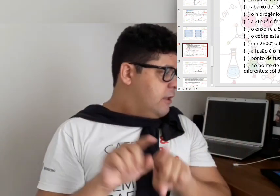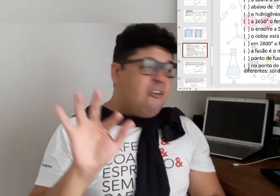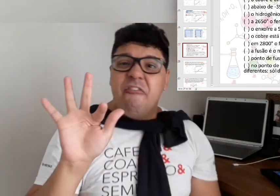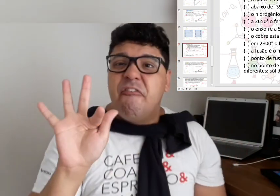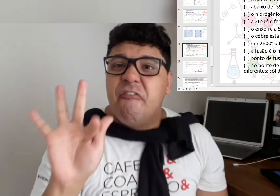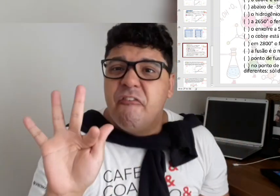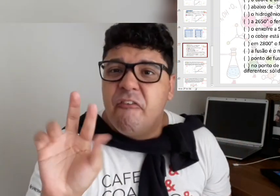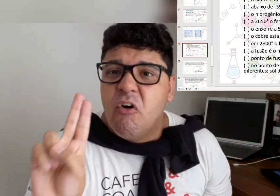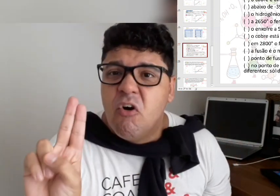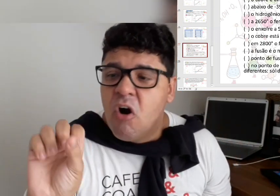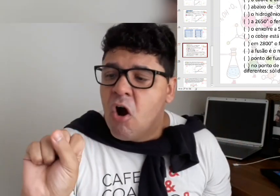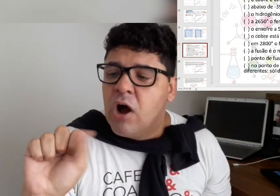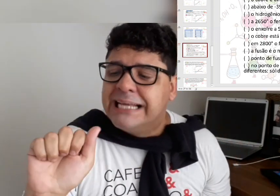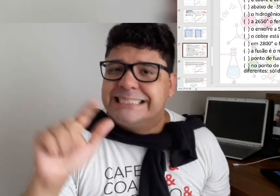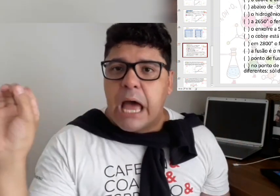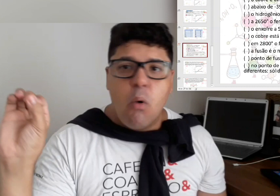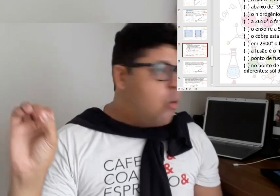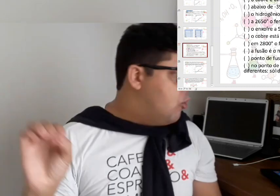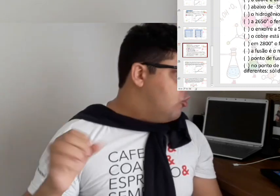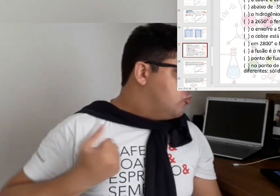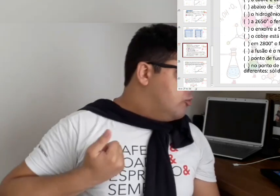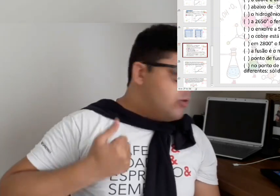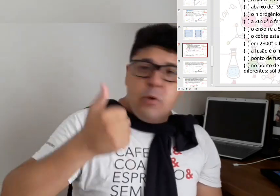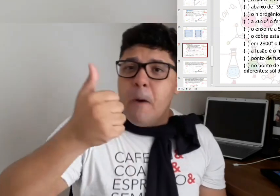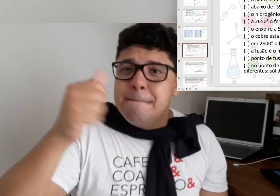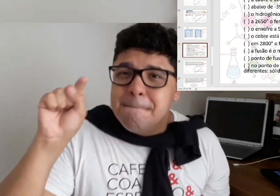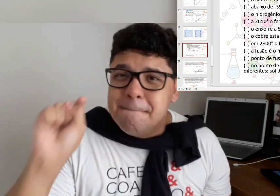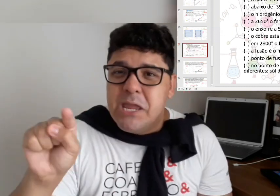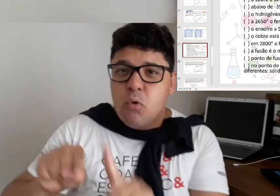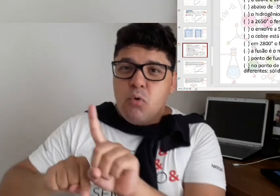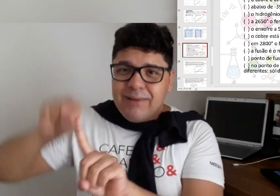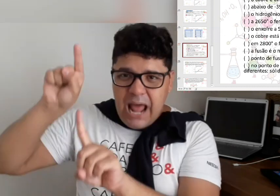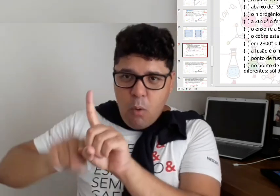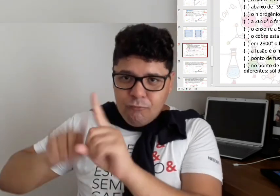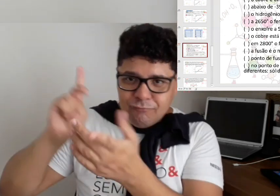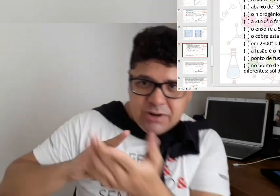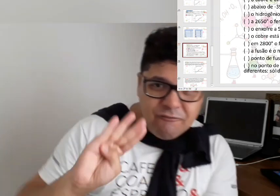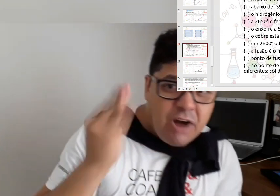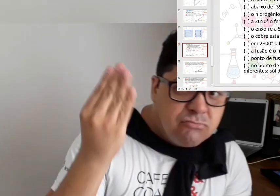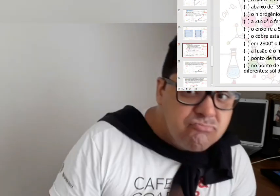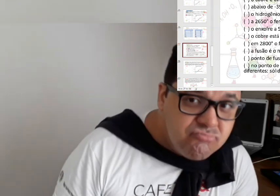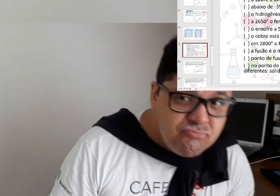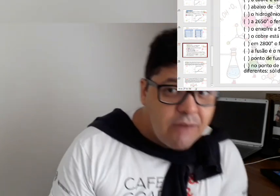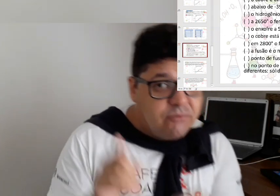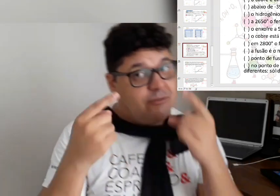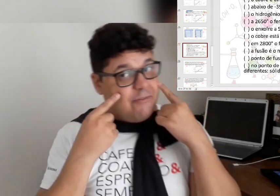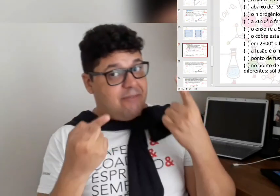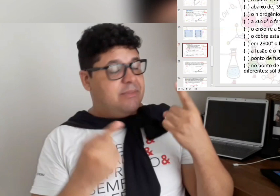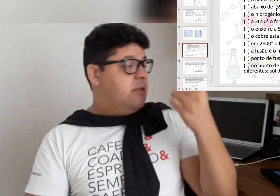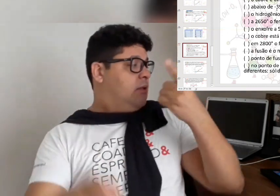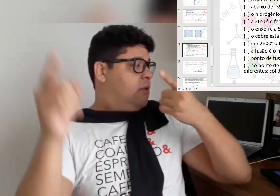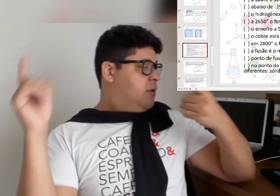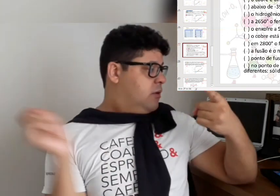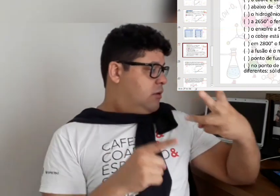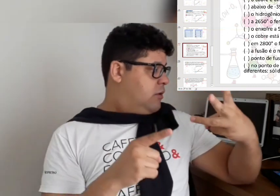olhar lá. O ponto de fusão do cobre é esse. Então, você vai ver se é esse ou não, tá?